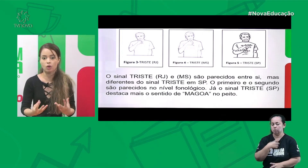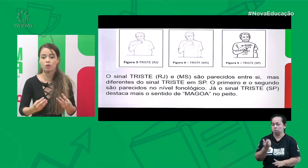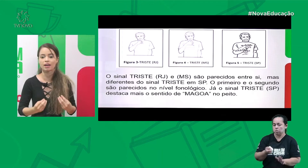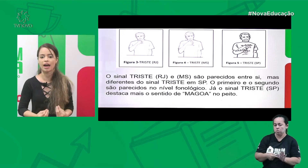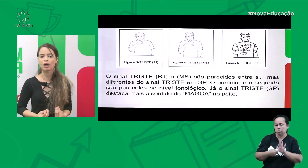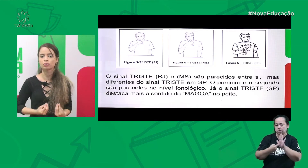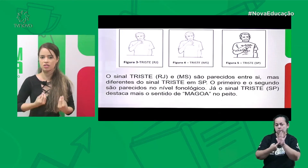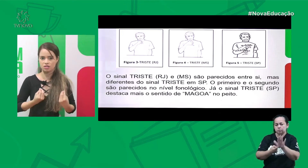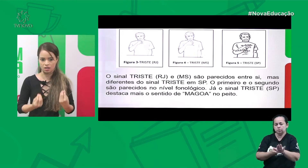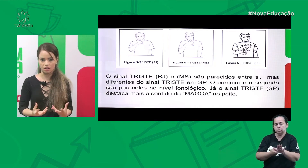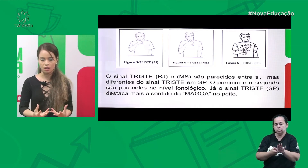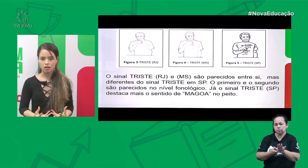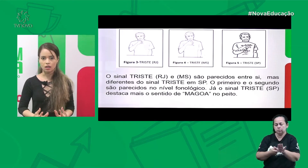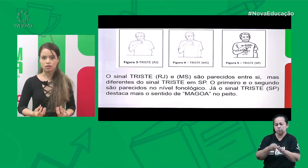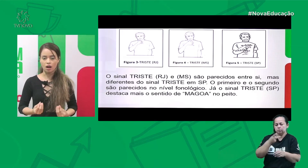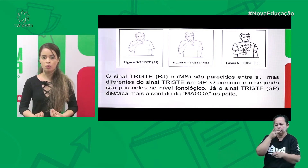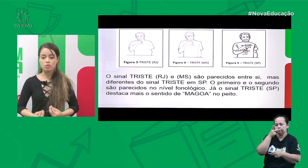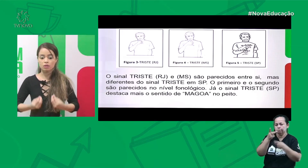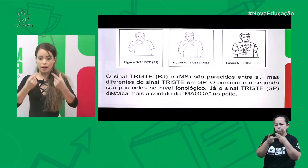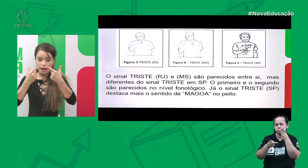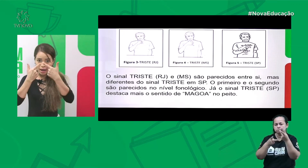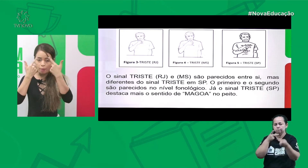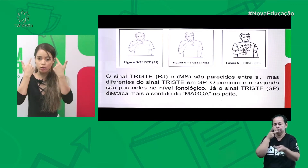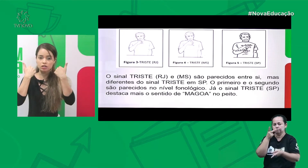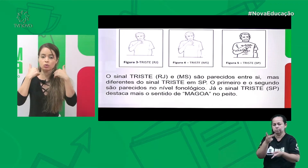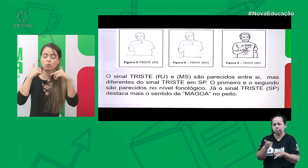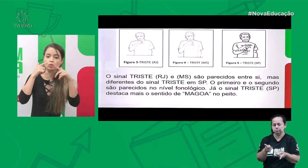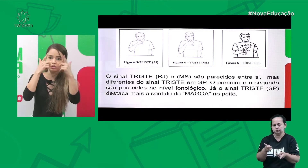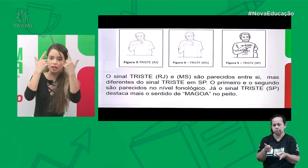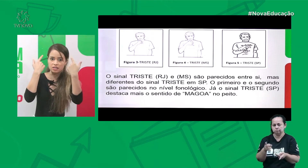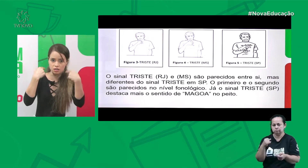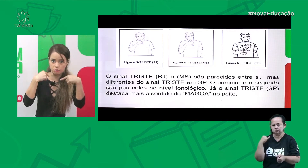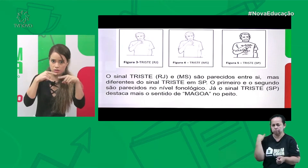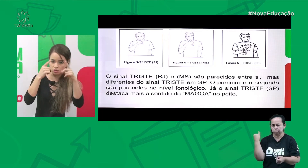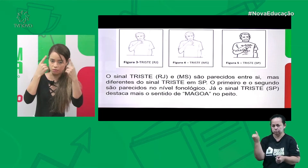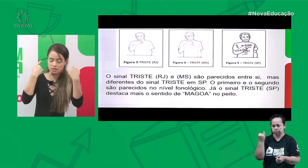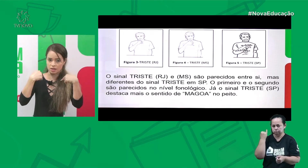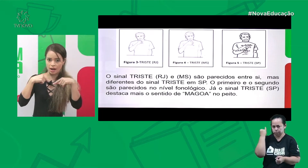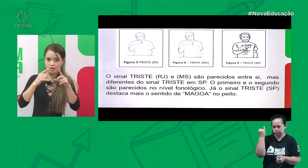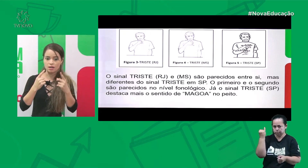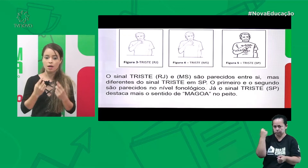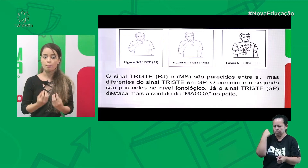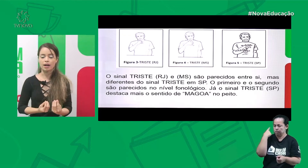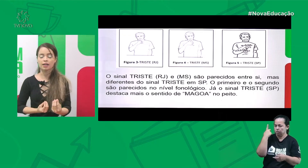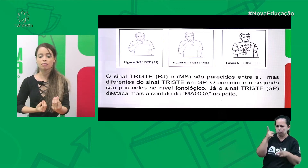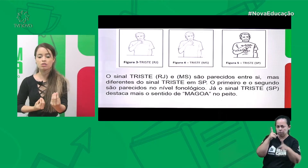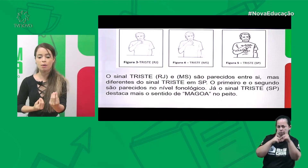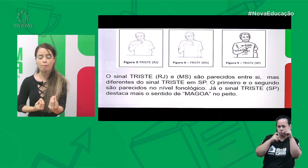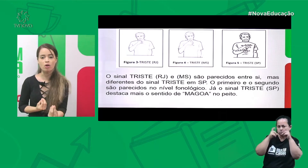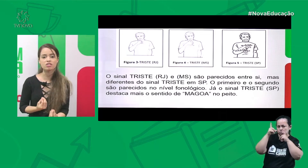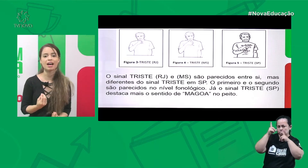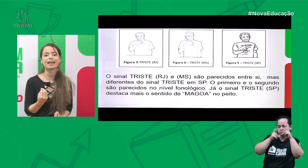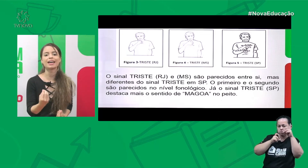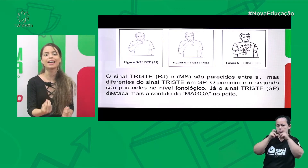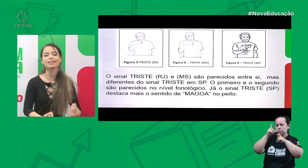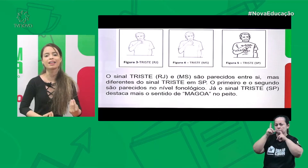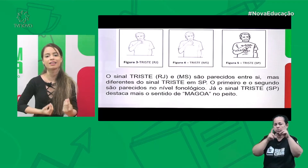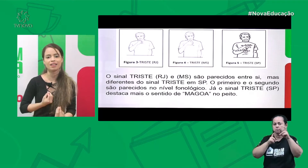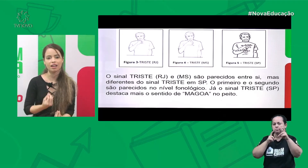passar, o que eu quero dizer. Então, é importante o uso dessas expressões faciais para que você